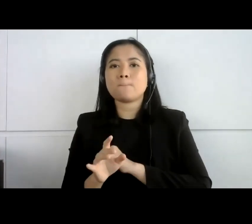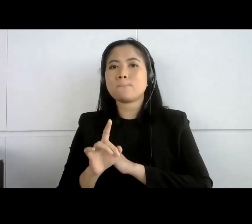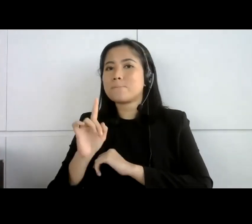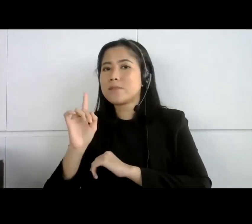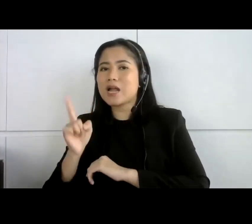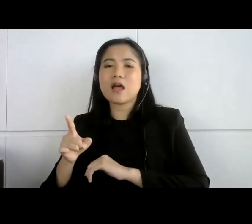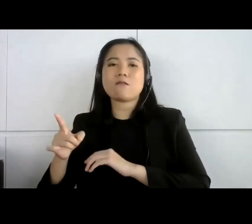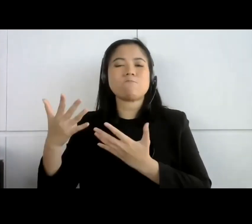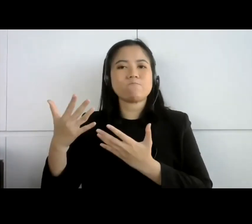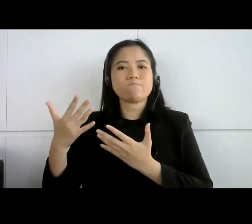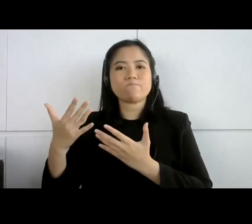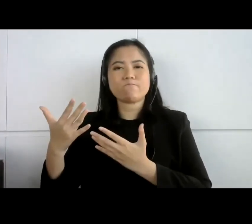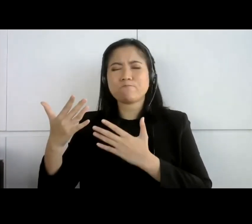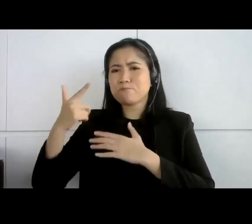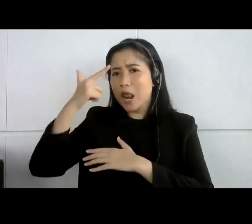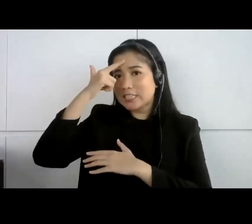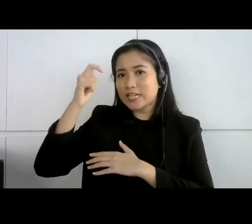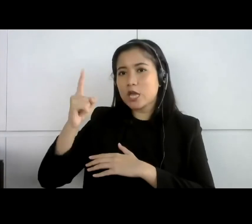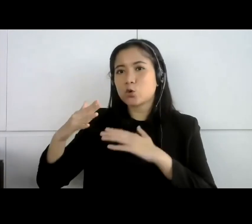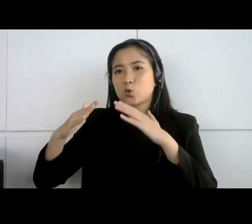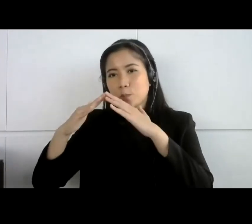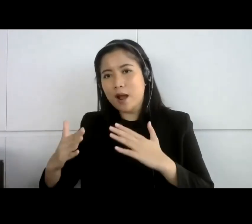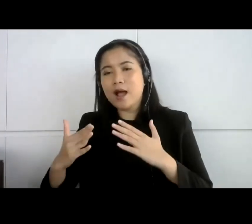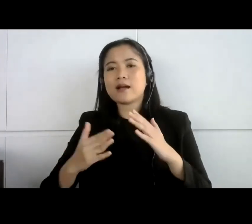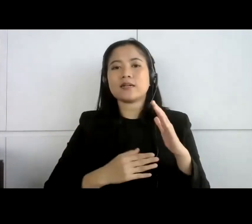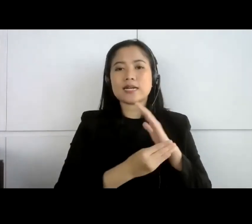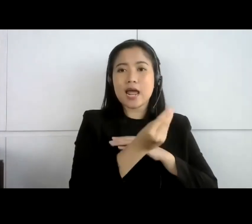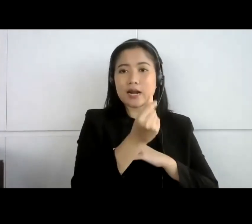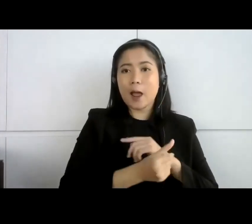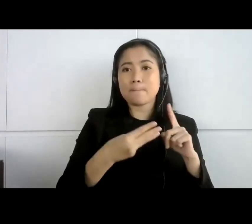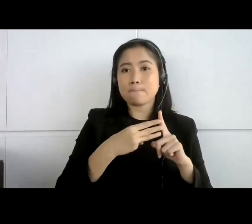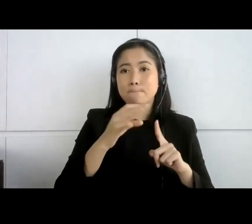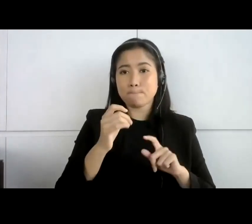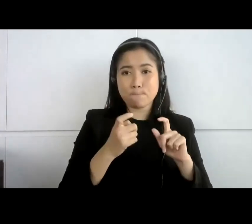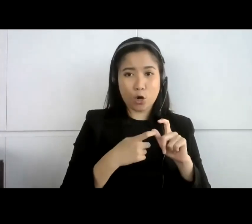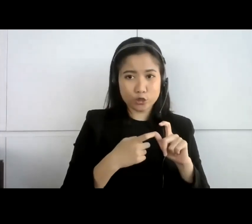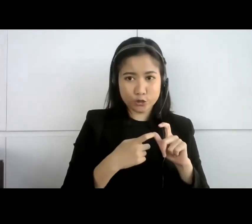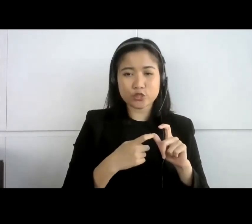rumah, kebijakan pemanfaatan dana BOS ya, yang tadi juga kita sudah